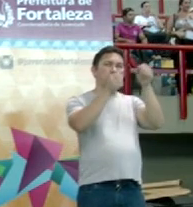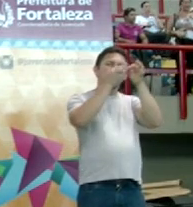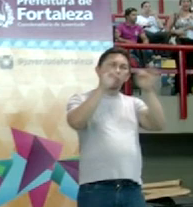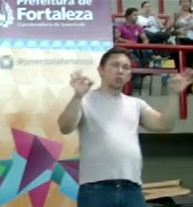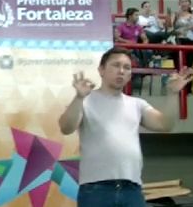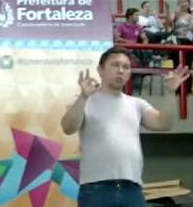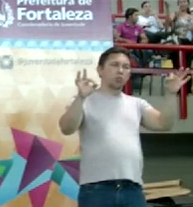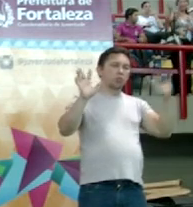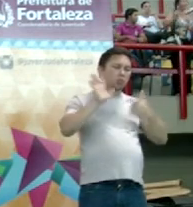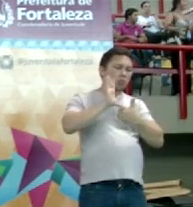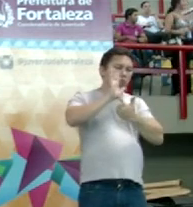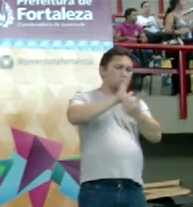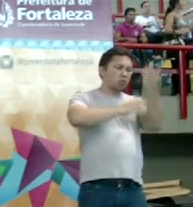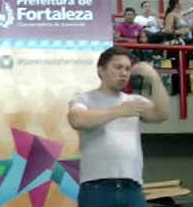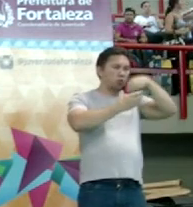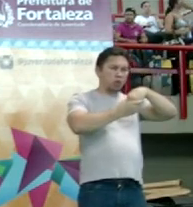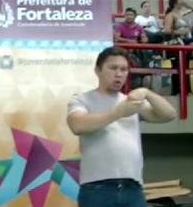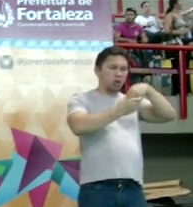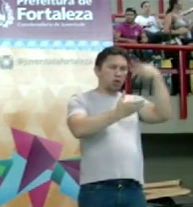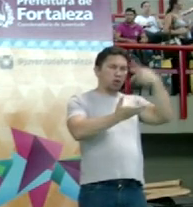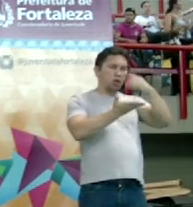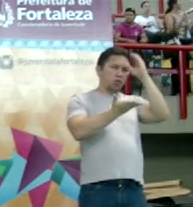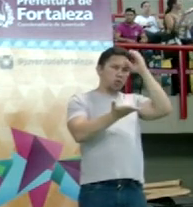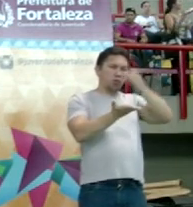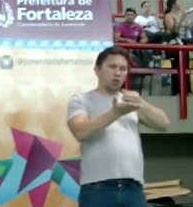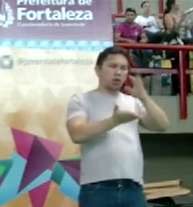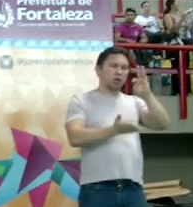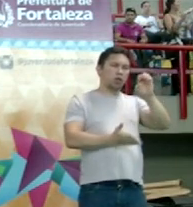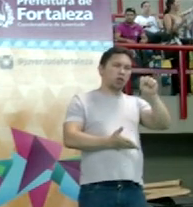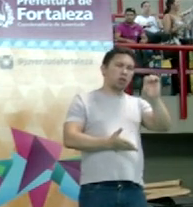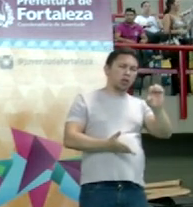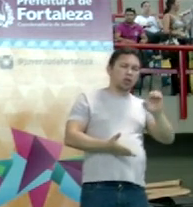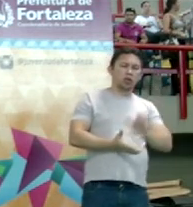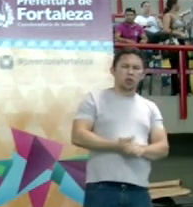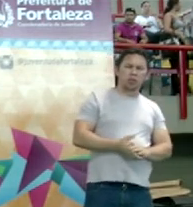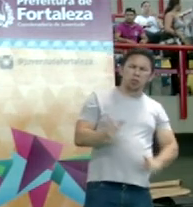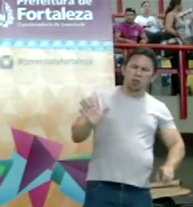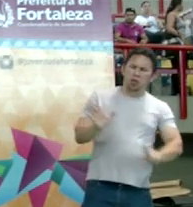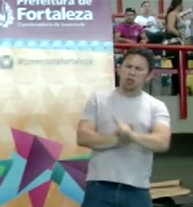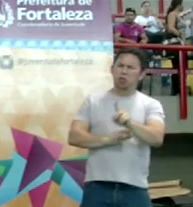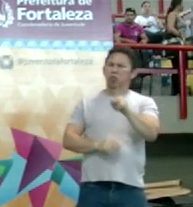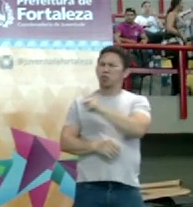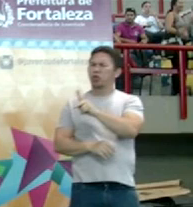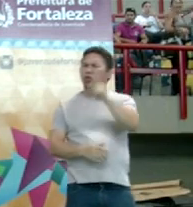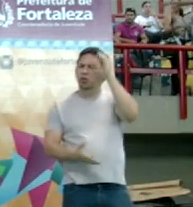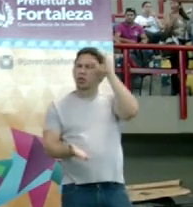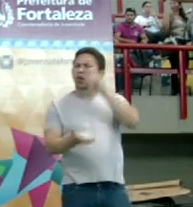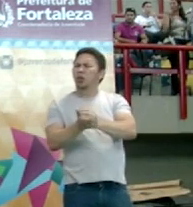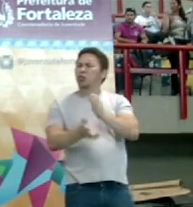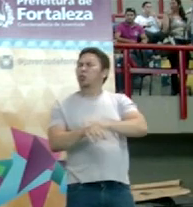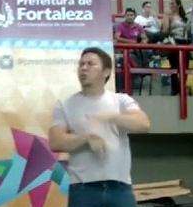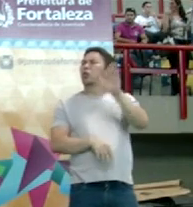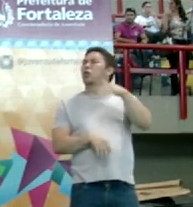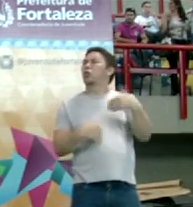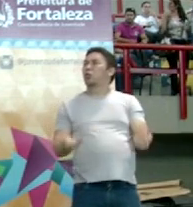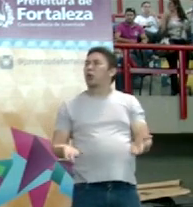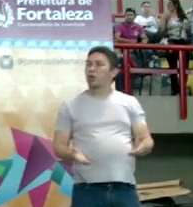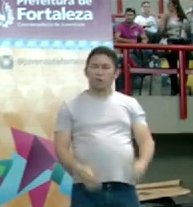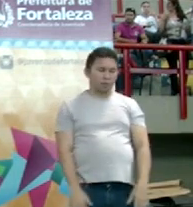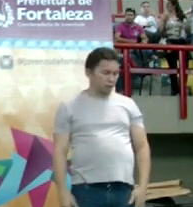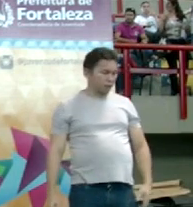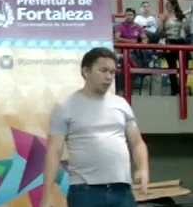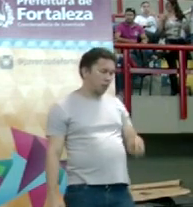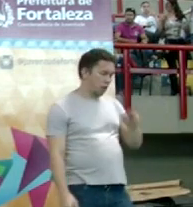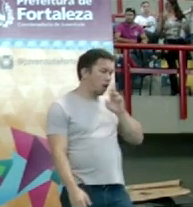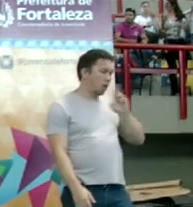esse posicionamento na sua tese. Professora, qual é o melhor tipo de tese a ser feita? A melhor